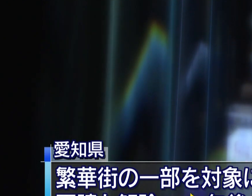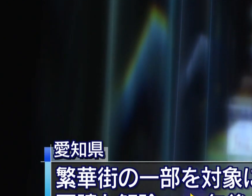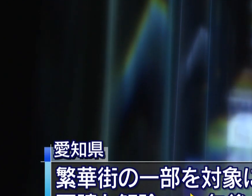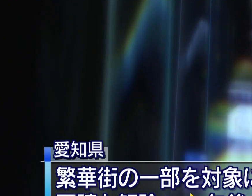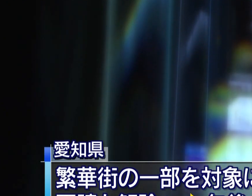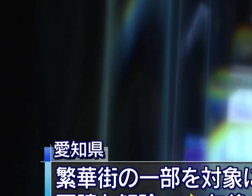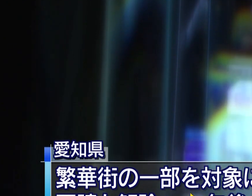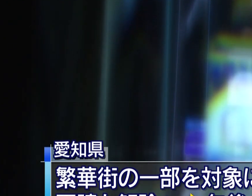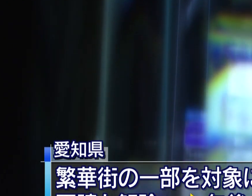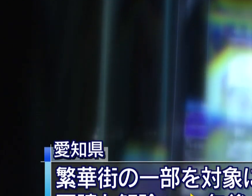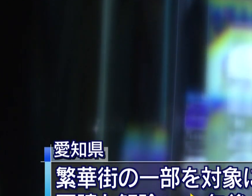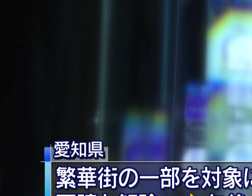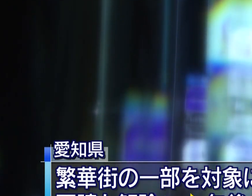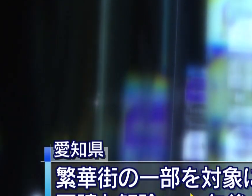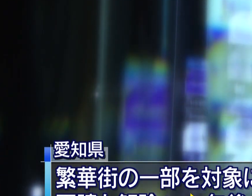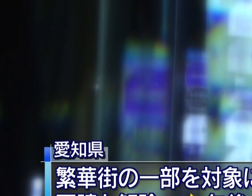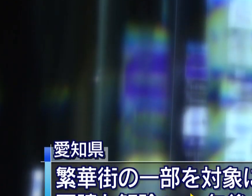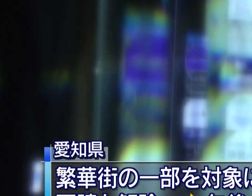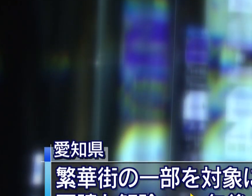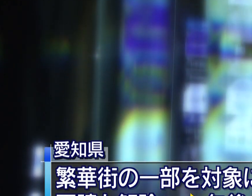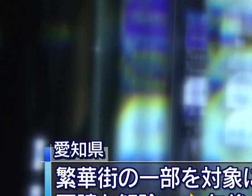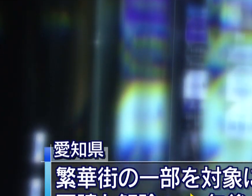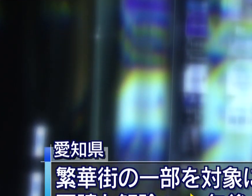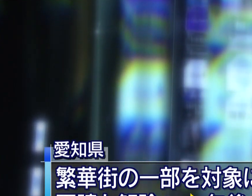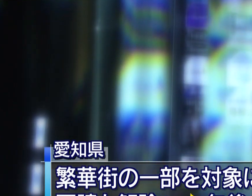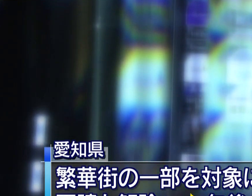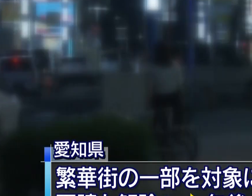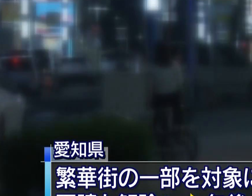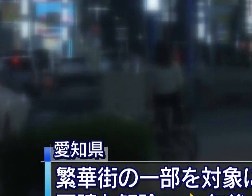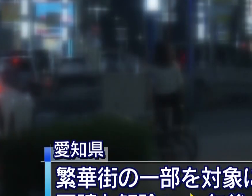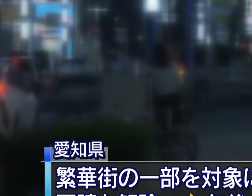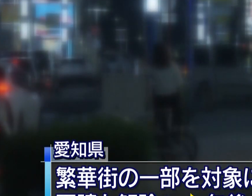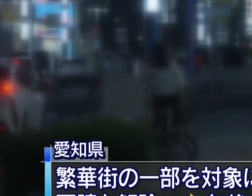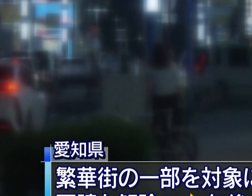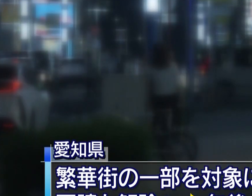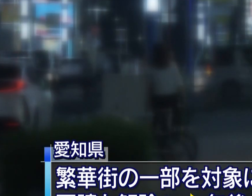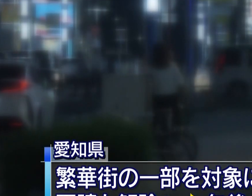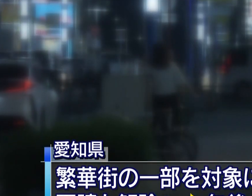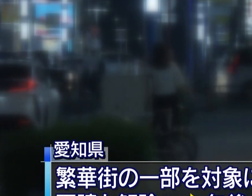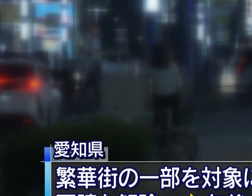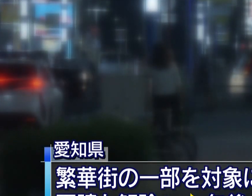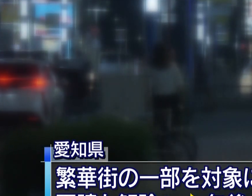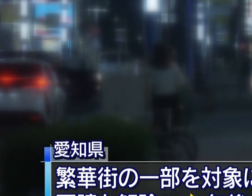の要請も解除する方針で、今日午後の会議で正式決定されます。